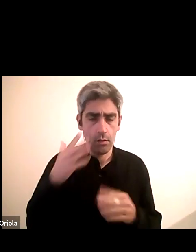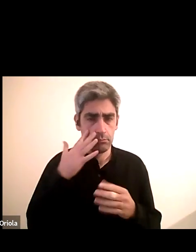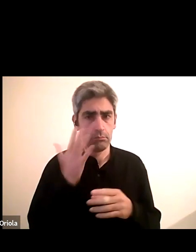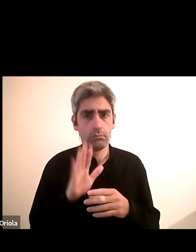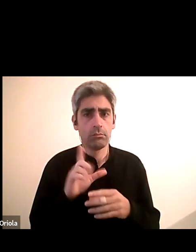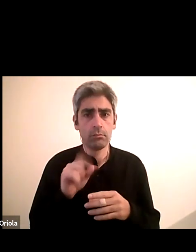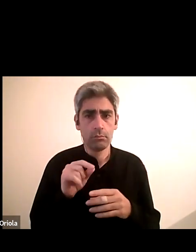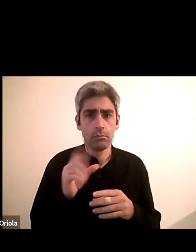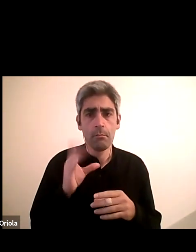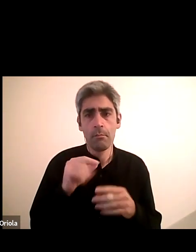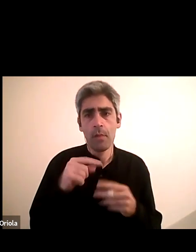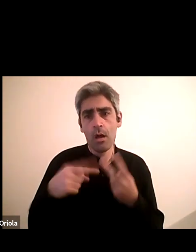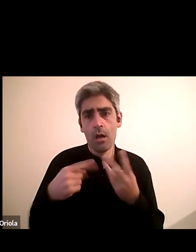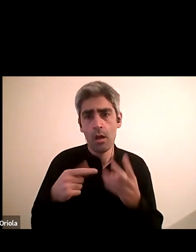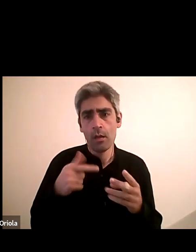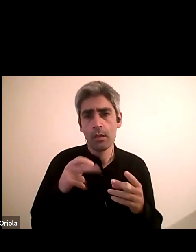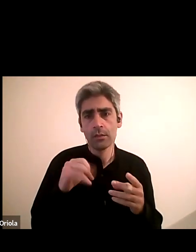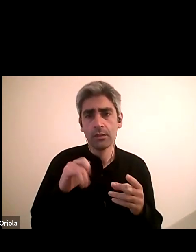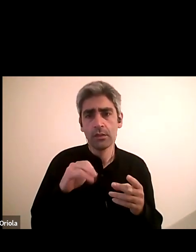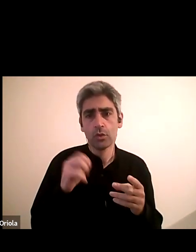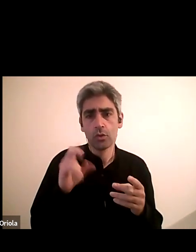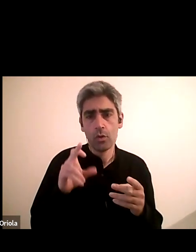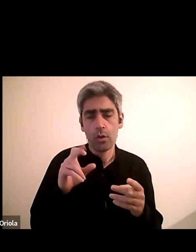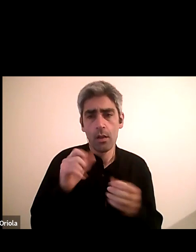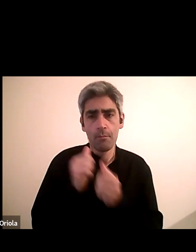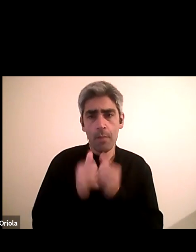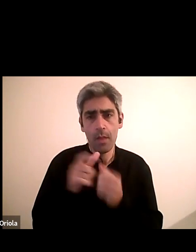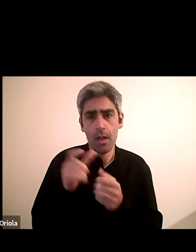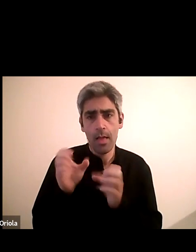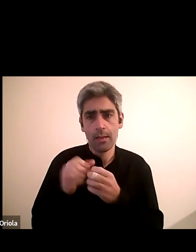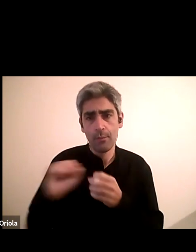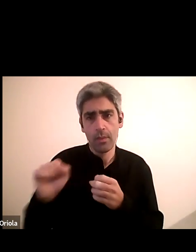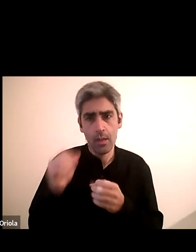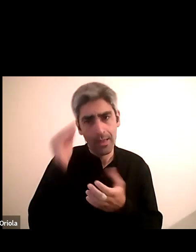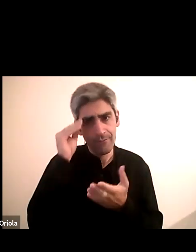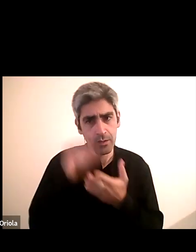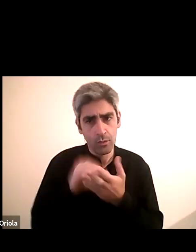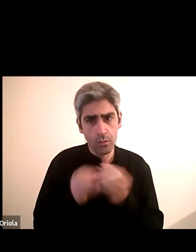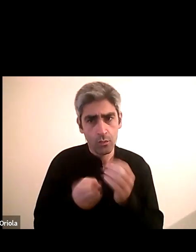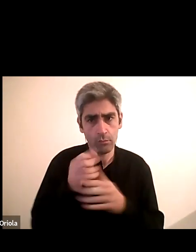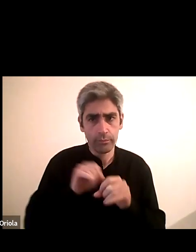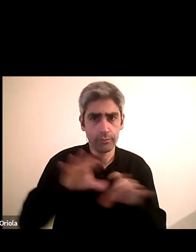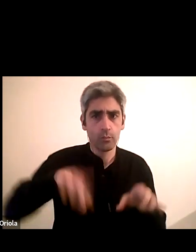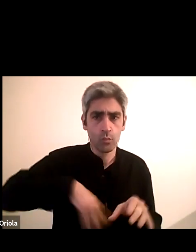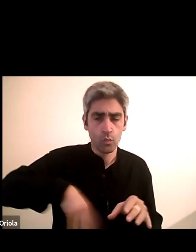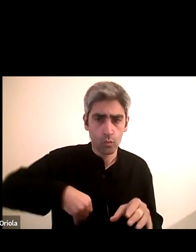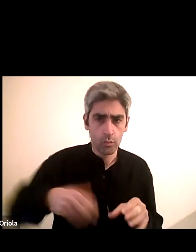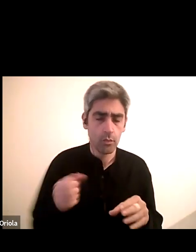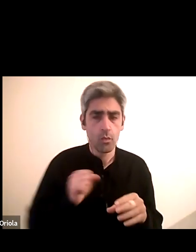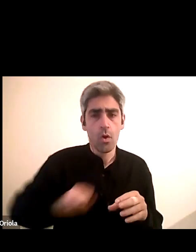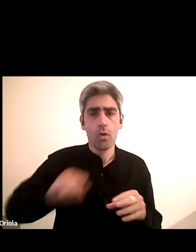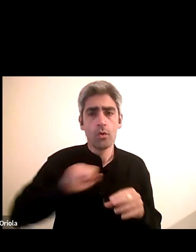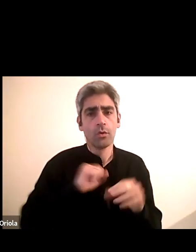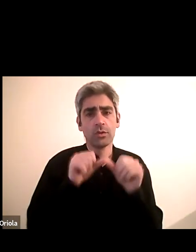além dos transistores em papel que a equipe dela inventou, criou e disseminou pelo mundo. Os novos sistemas